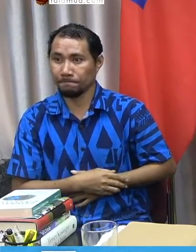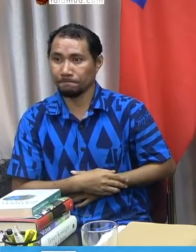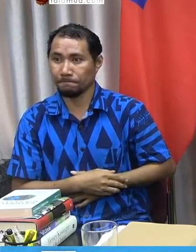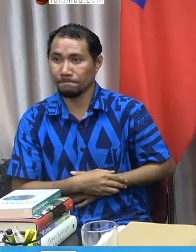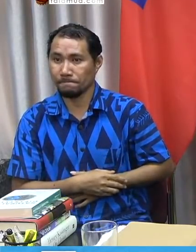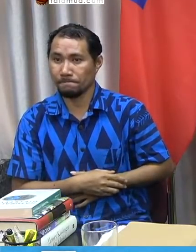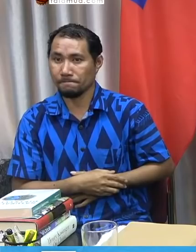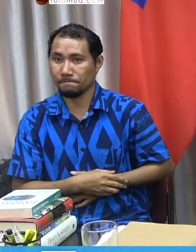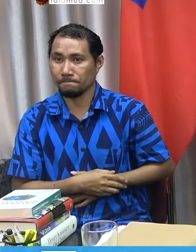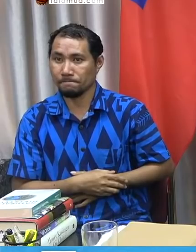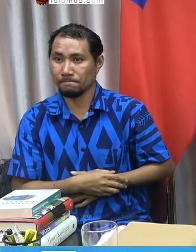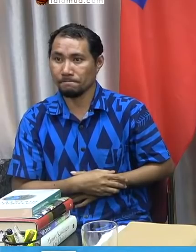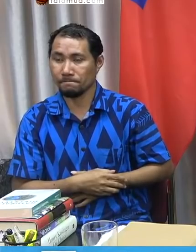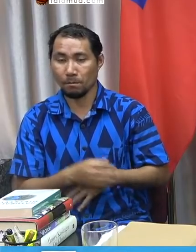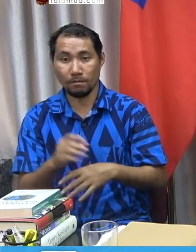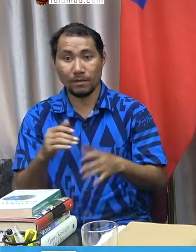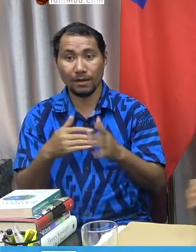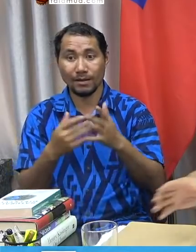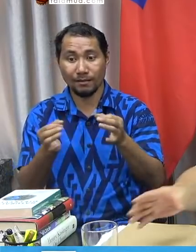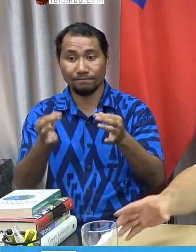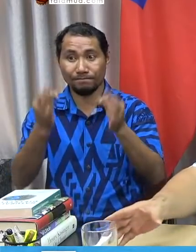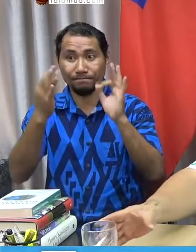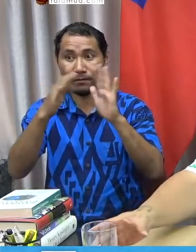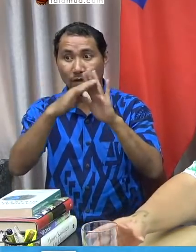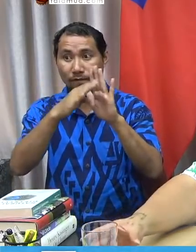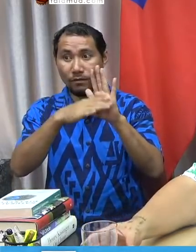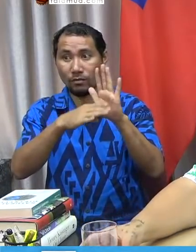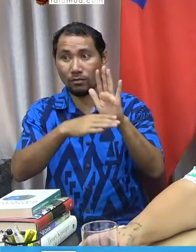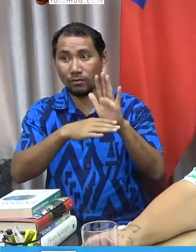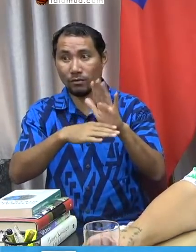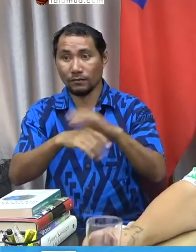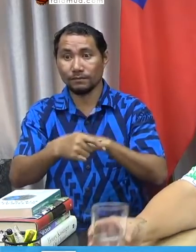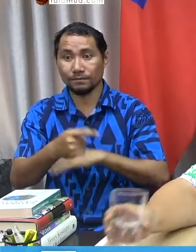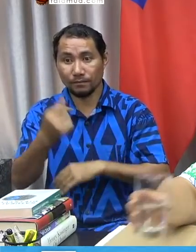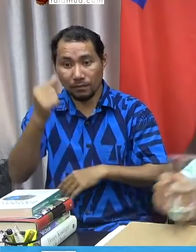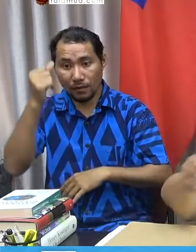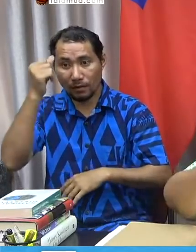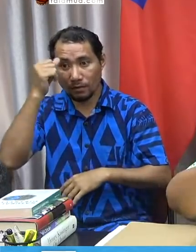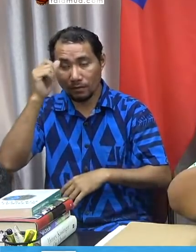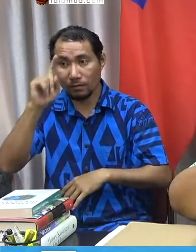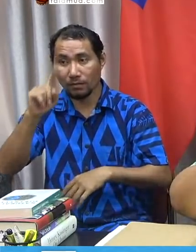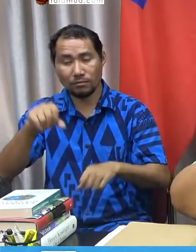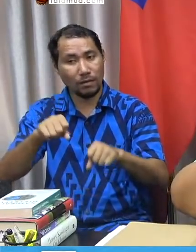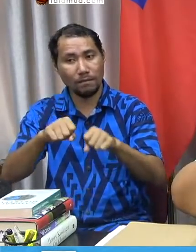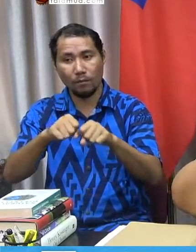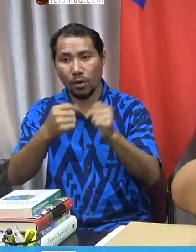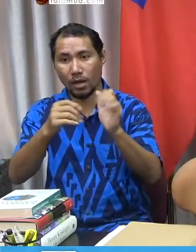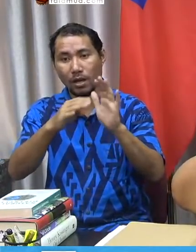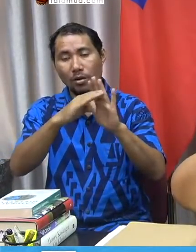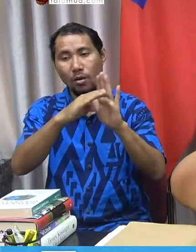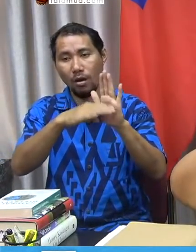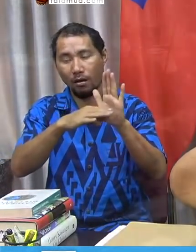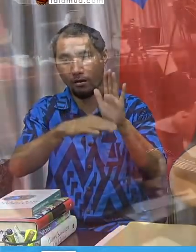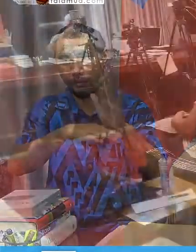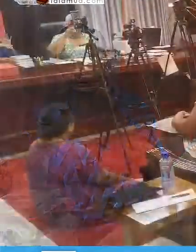O lea e le isa tu la fono. O atangia e na arso ngā tu la fono a le na whai anu